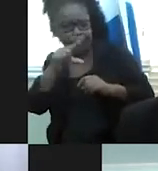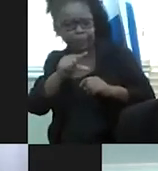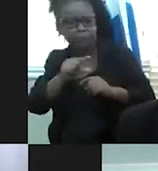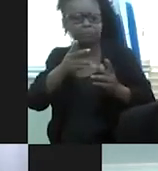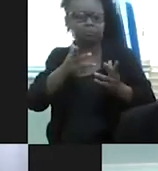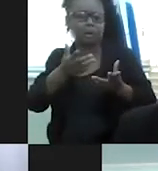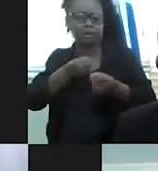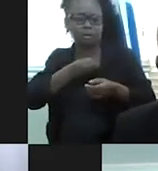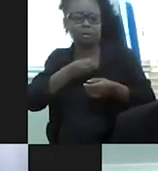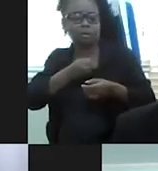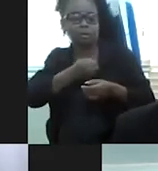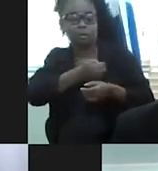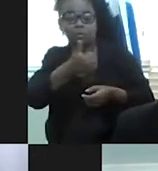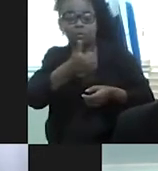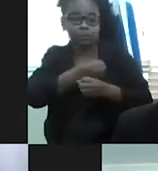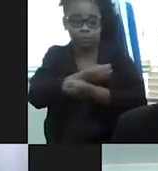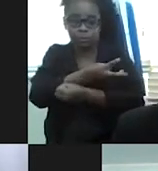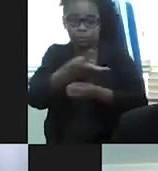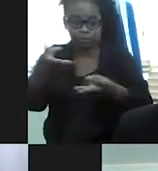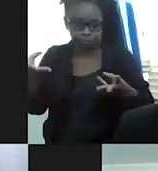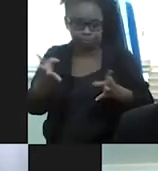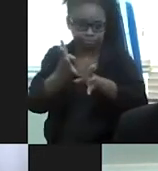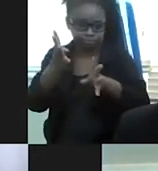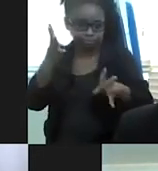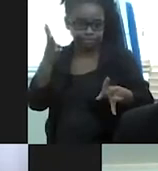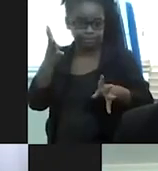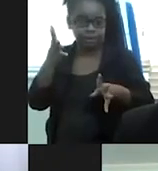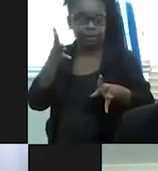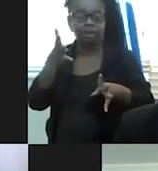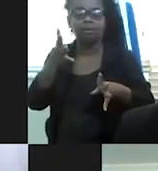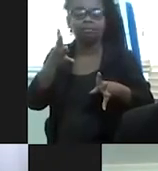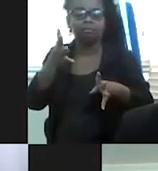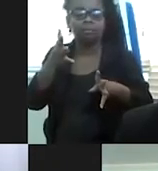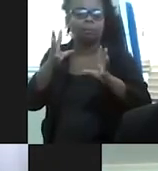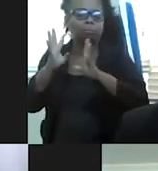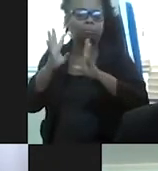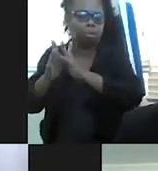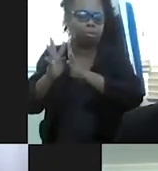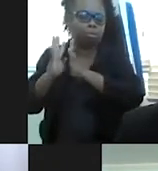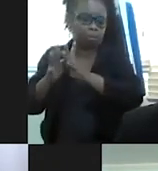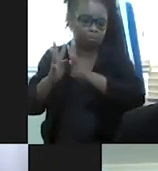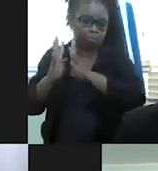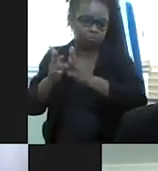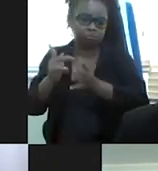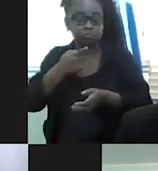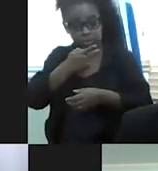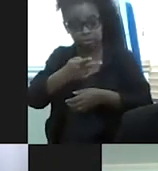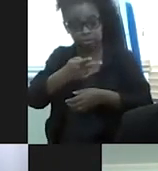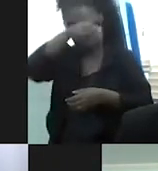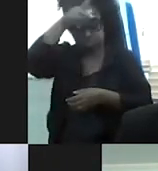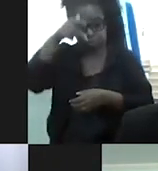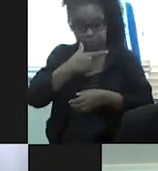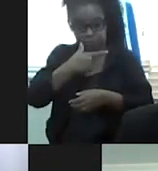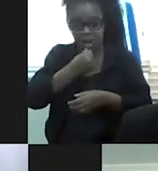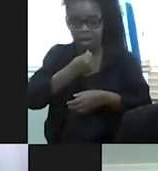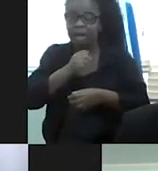na fila, aglomeração, foi o que o prefeito falou. se eles têm algum outro